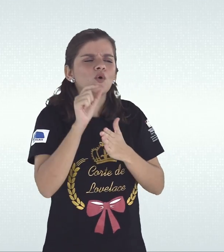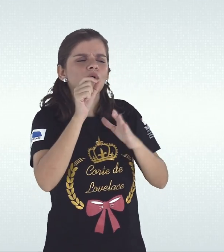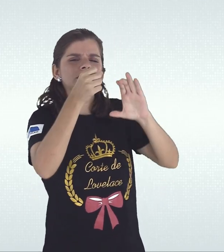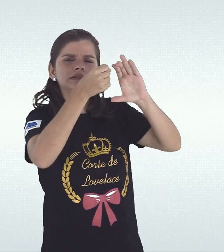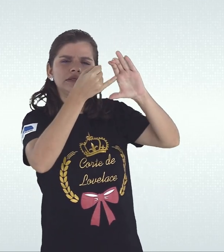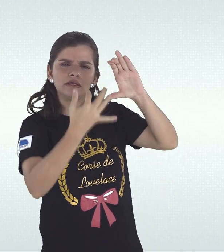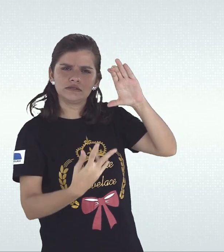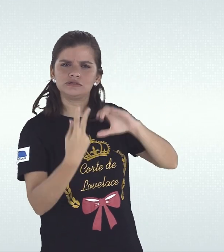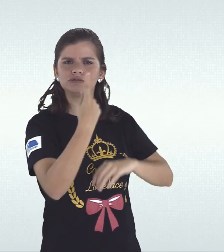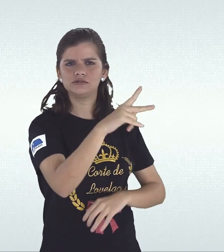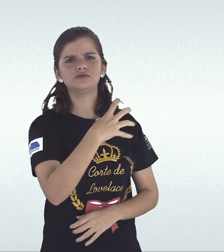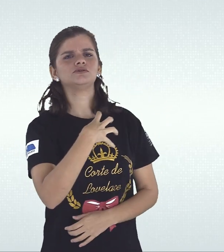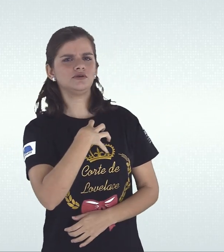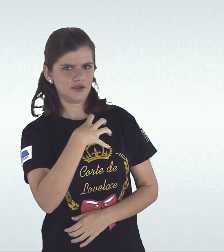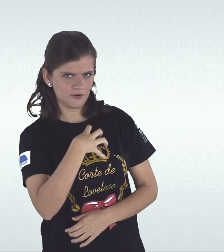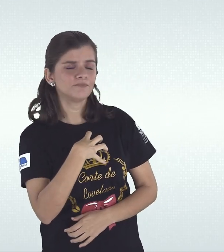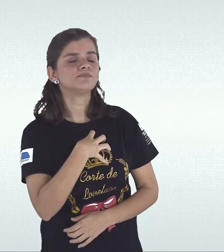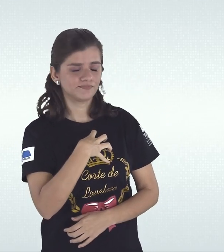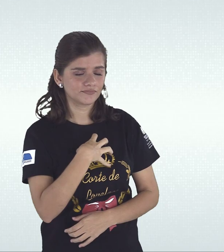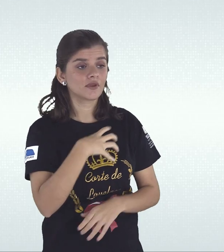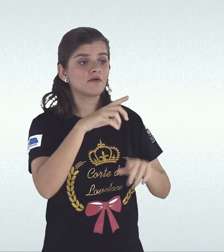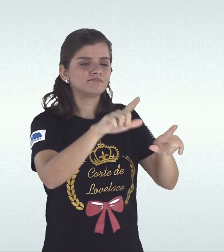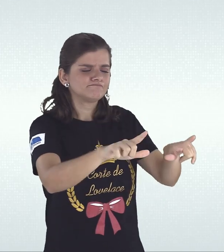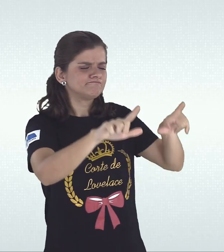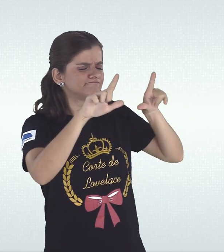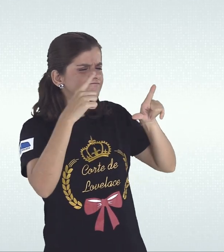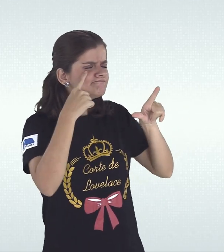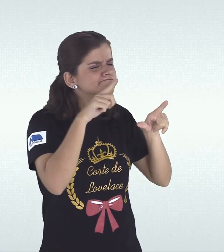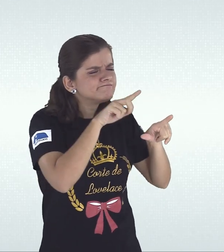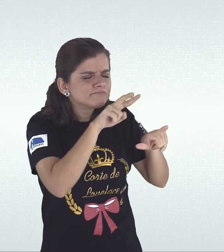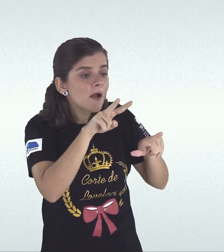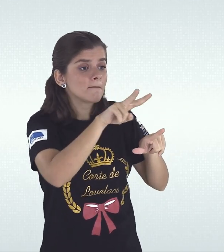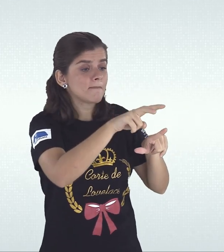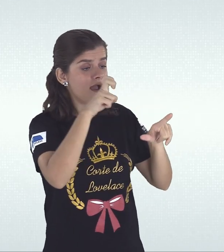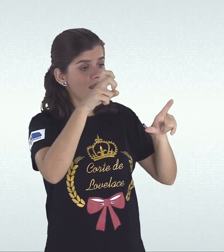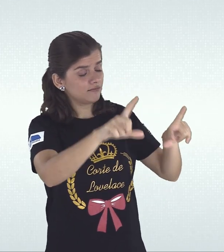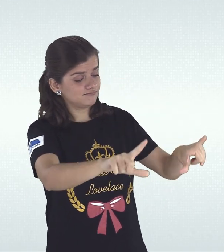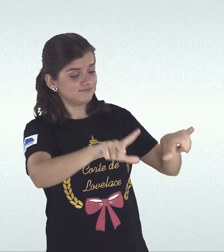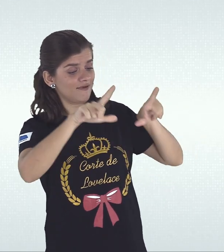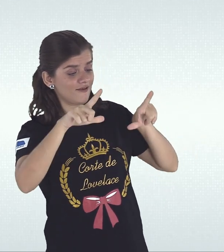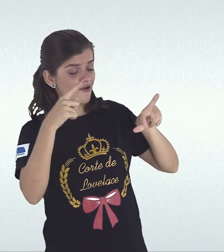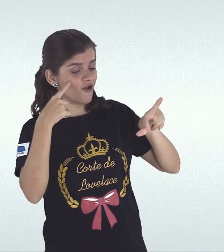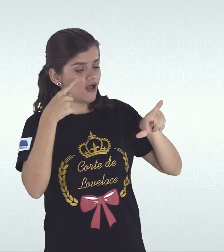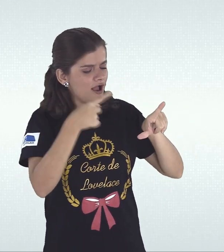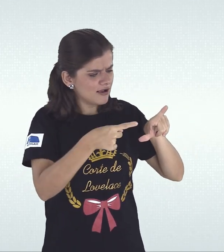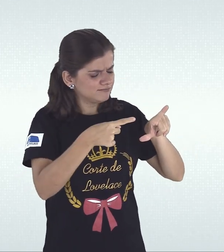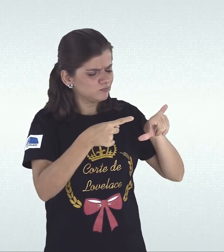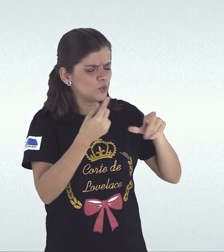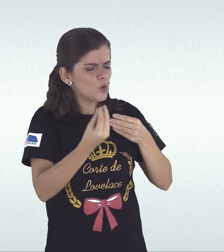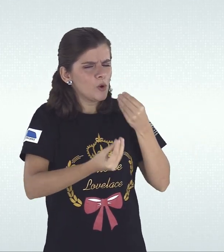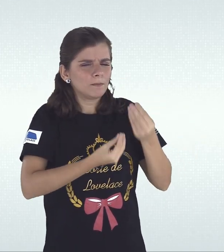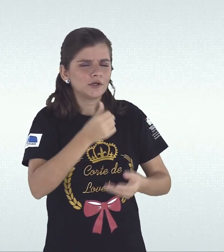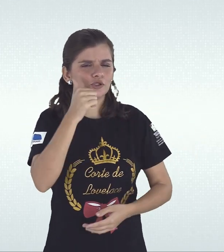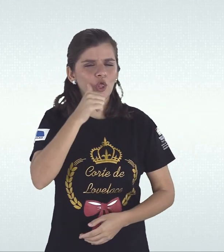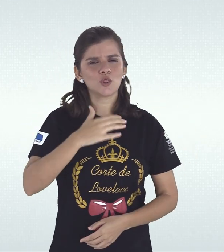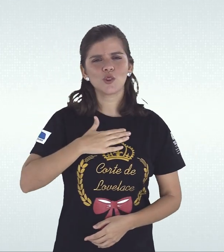observando as ilustrações relacionadas à adam notou se que ela gostava de prender seus cabelos com 2 coques